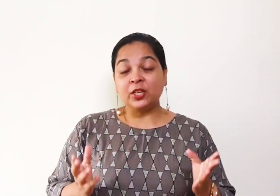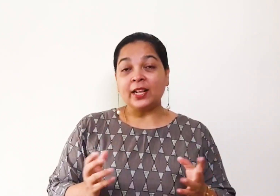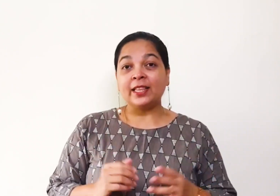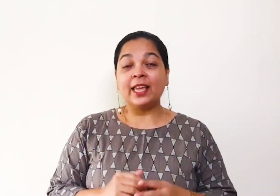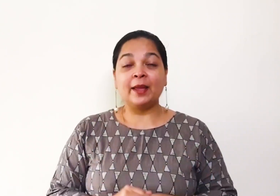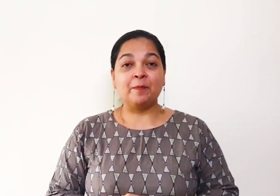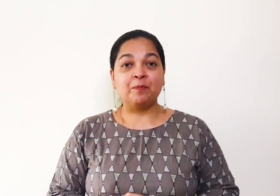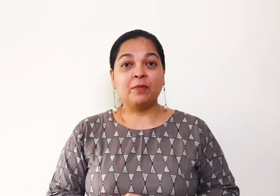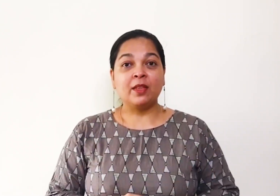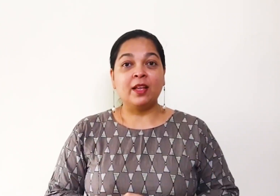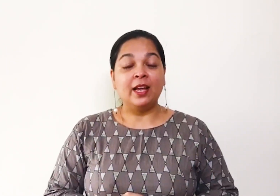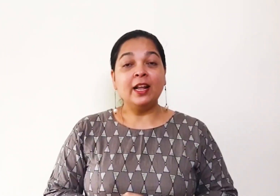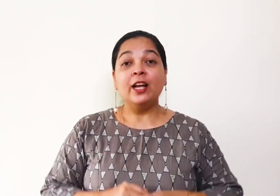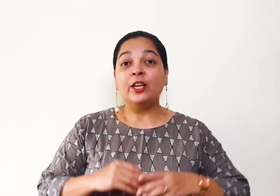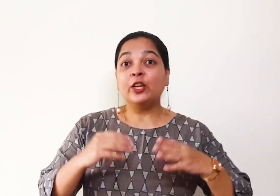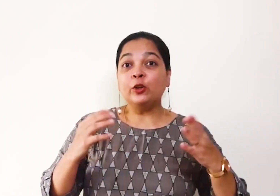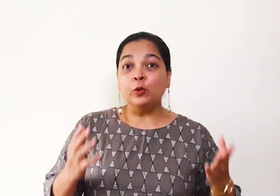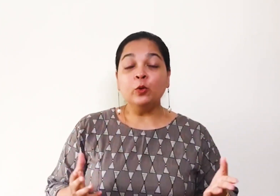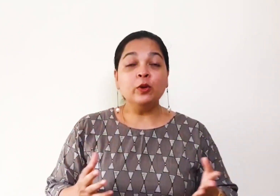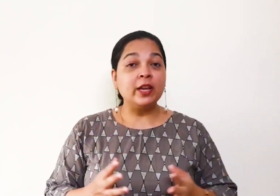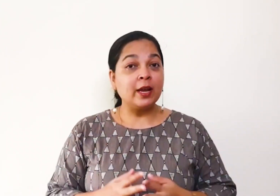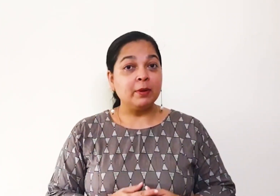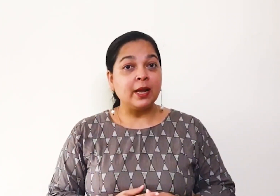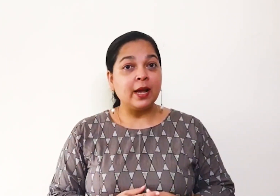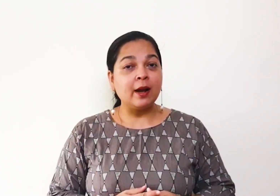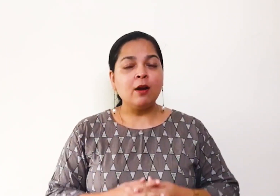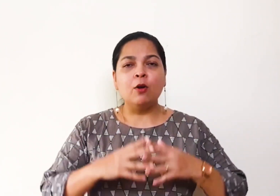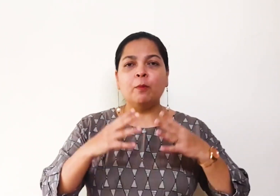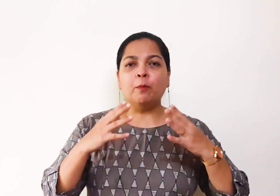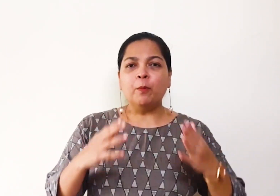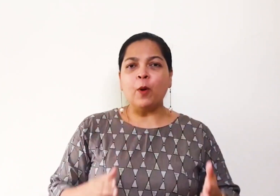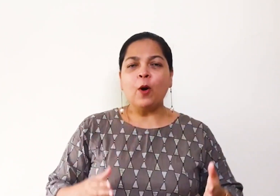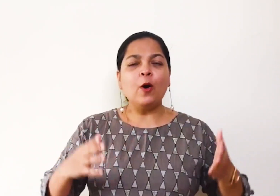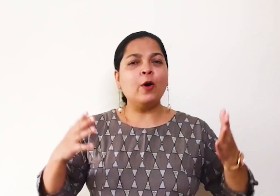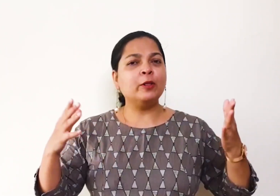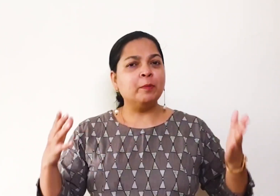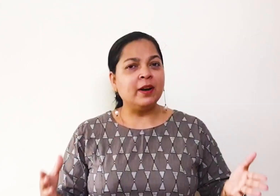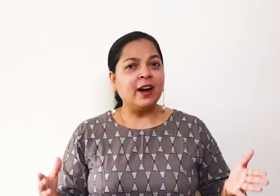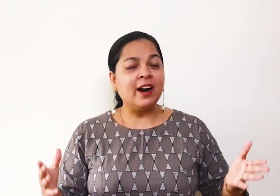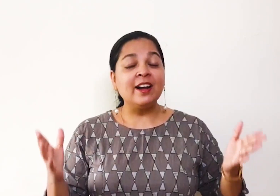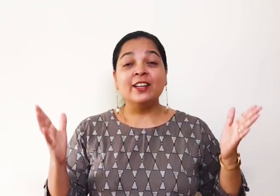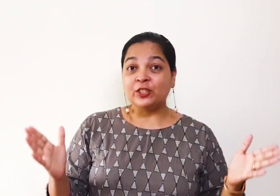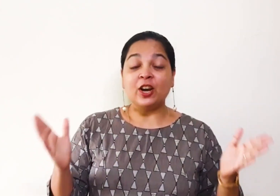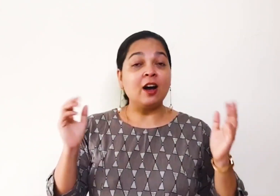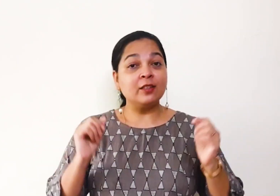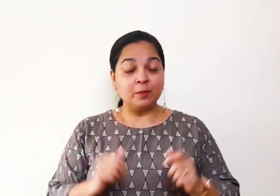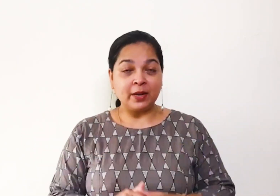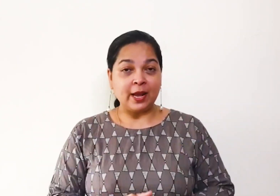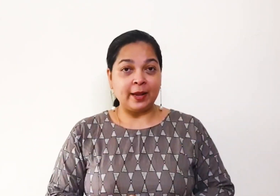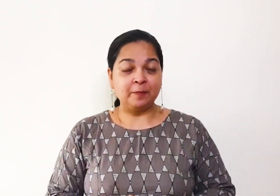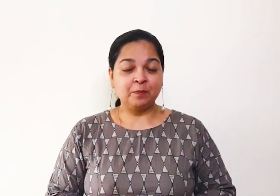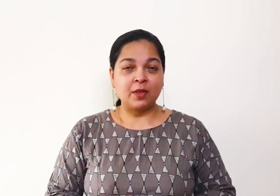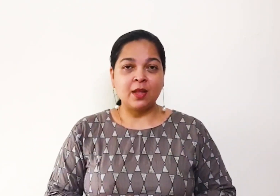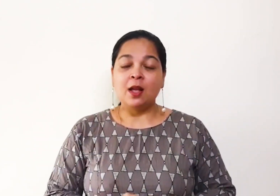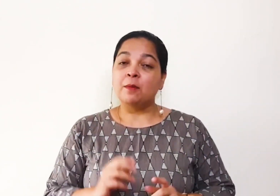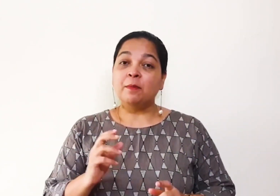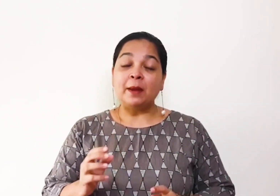ଆମେ ସମସ୍ତେ ଜାଣୁ ନୋହ କ'ଣ ନିର୍ମାଣ କରିଥିଲେ। ବହୁତ ବଡ଼ ଜାହାଜ ନିର୍ମାଣ